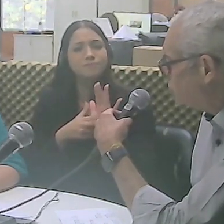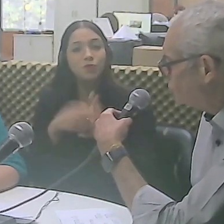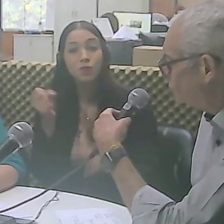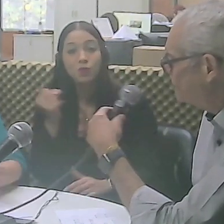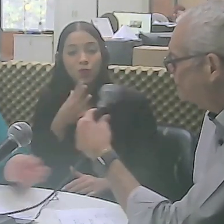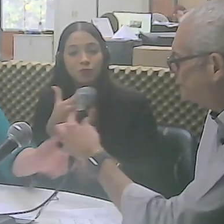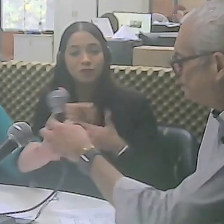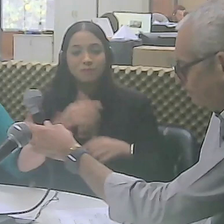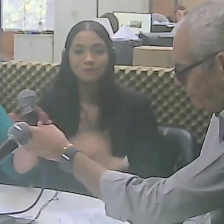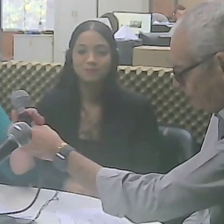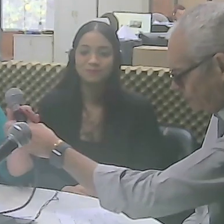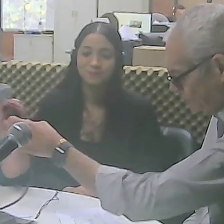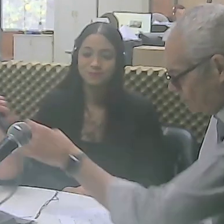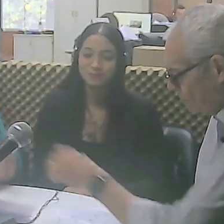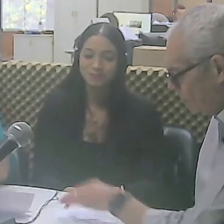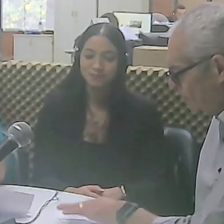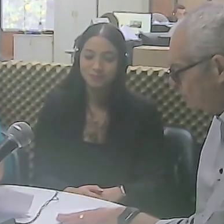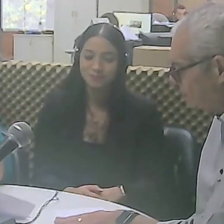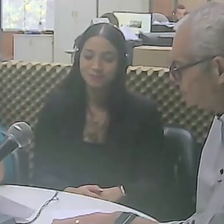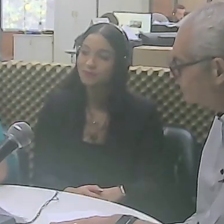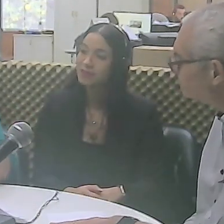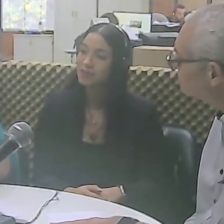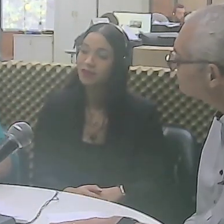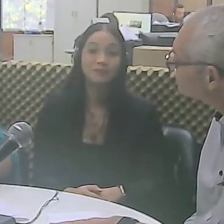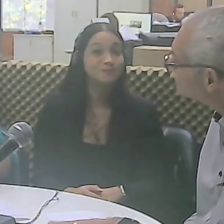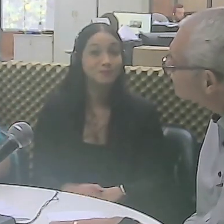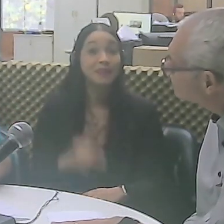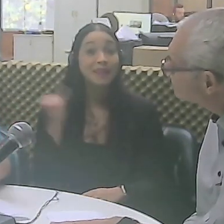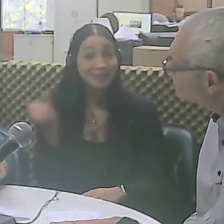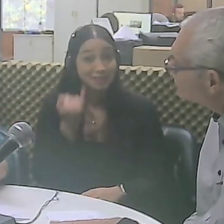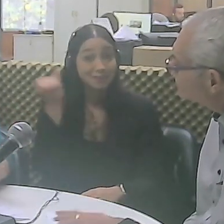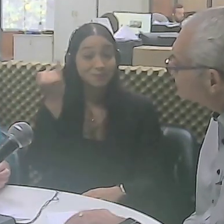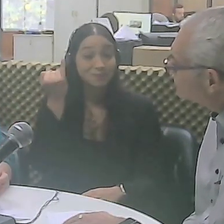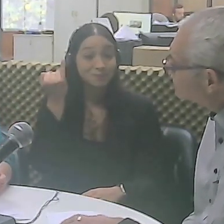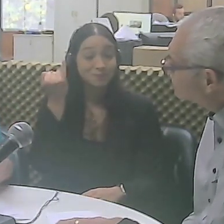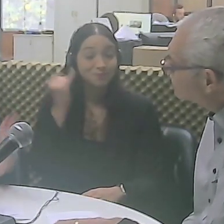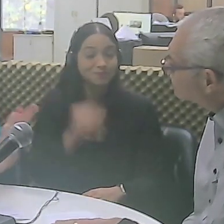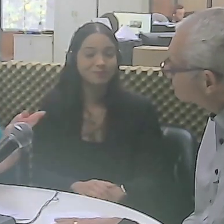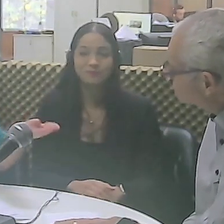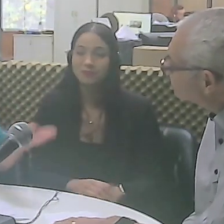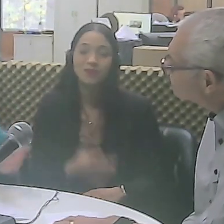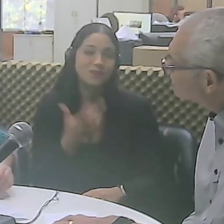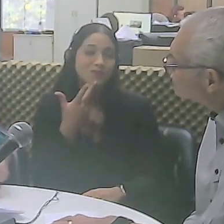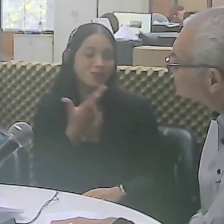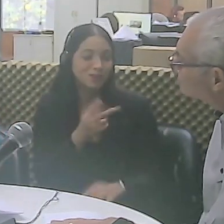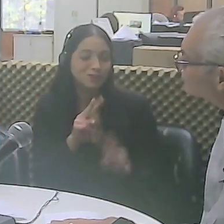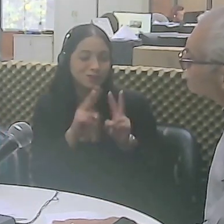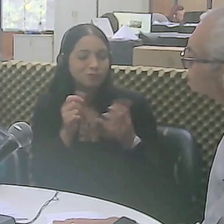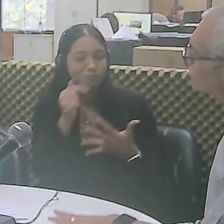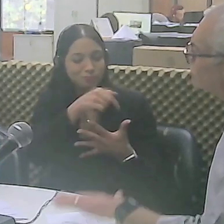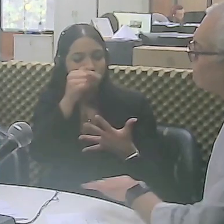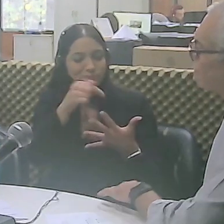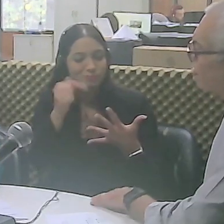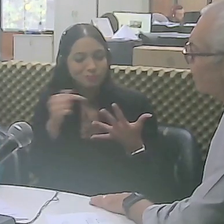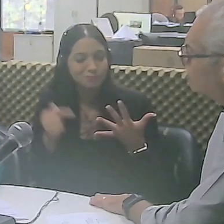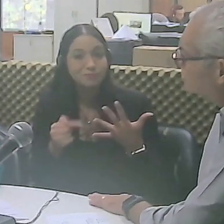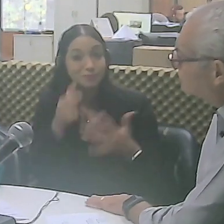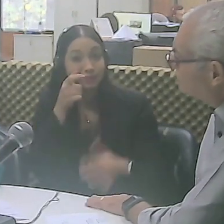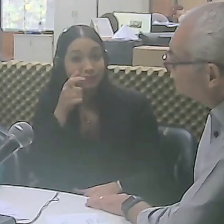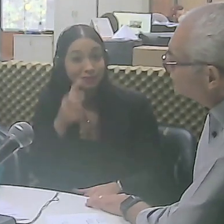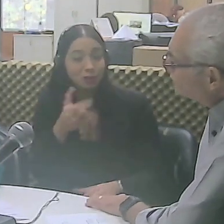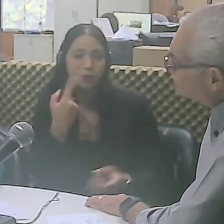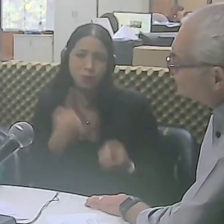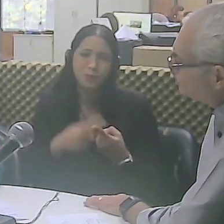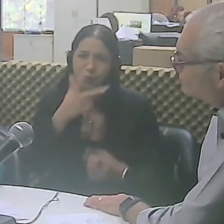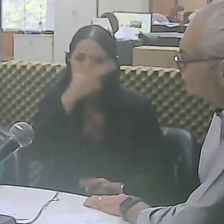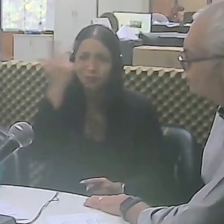novo posto. E é importante, você tocou em alguns pontos aí que são interessantes, porque